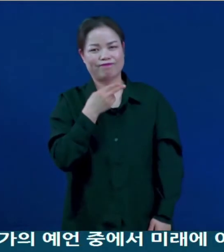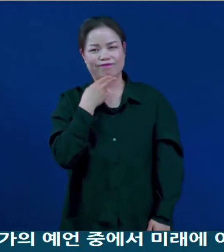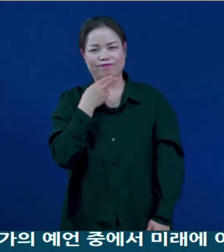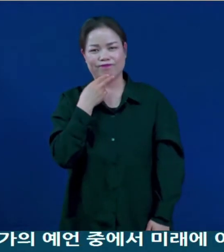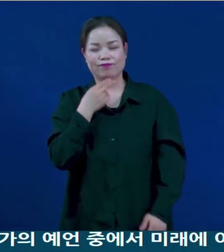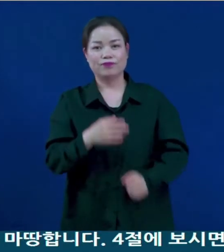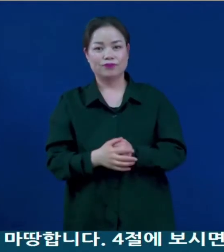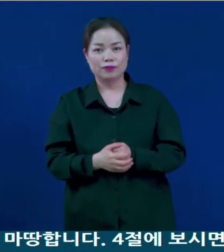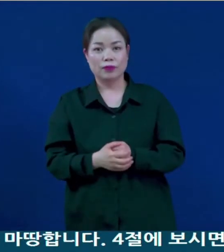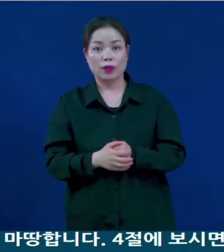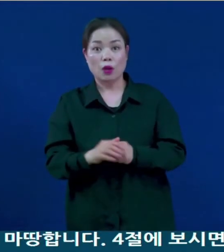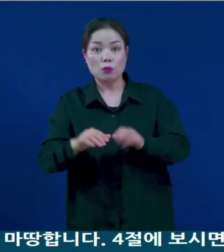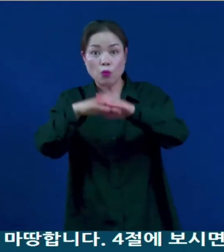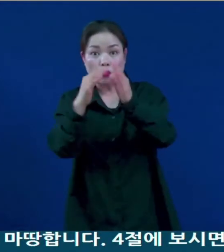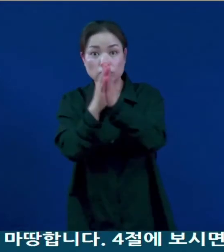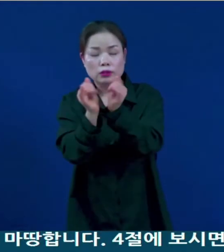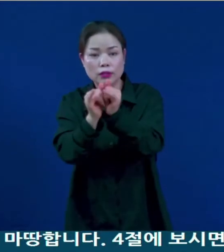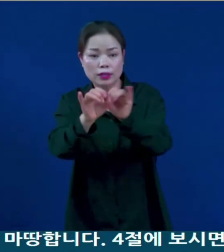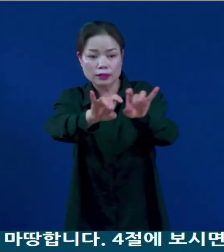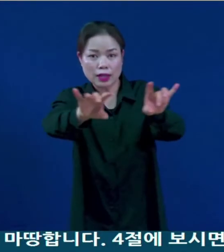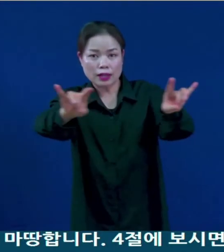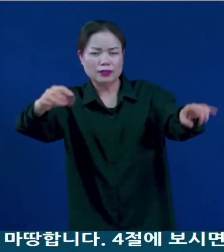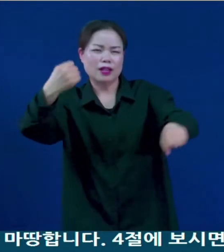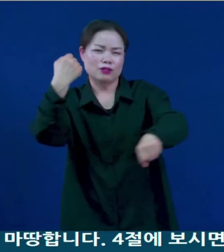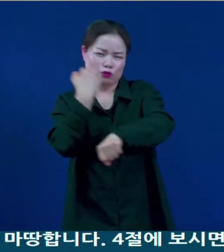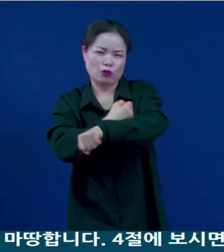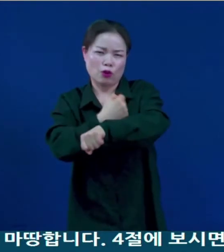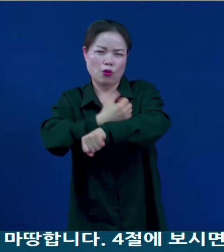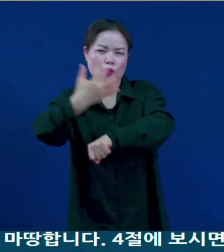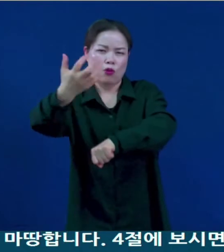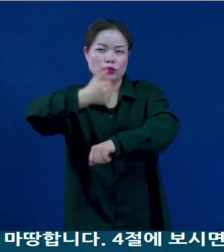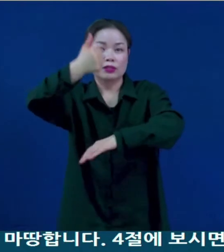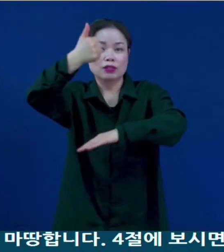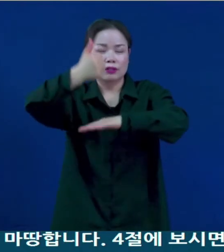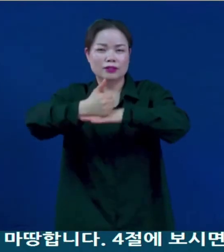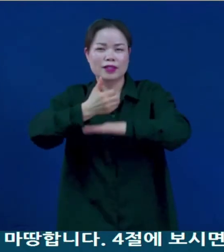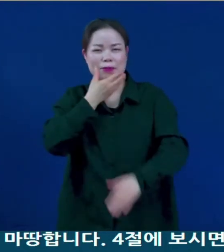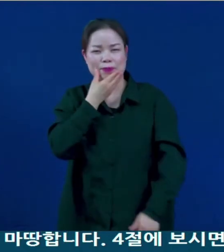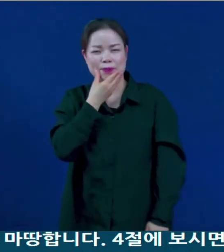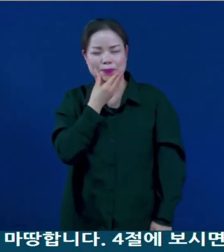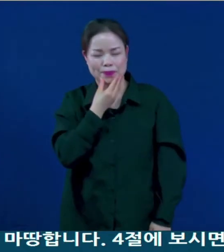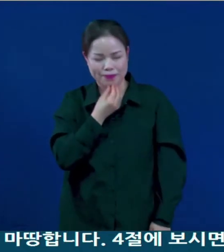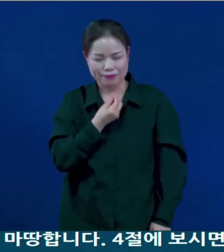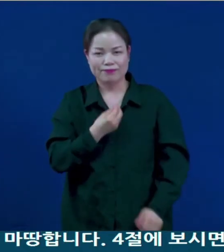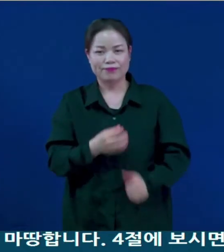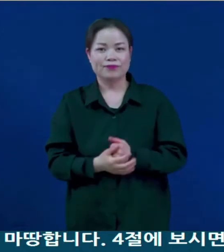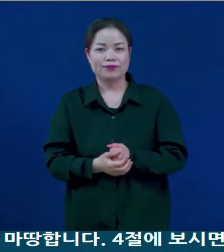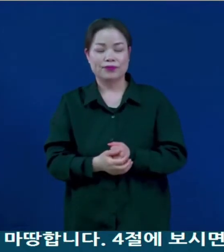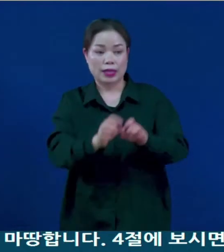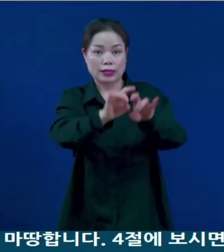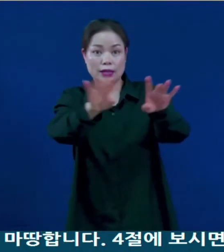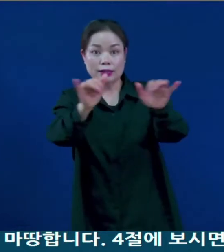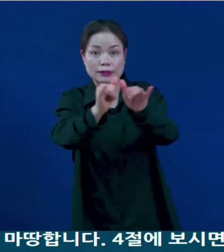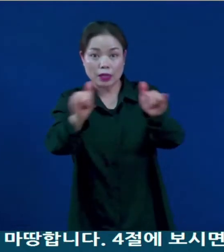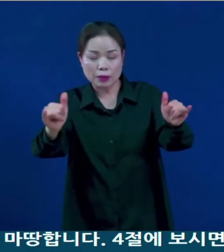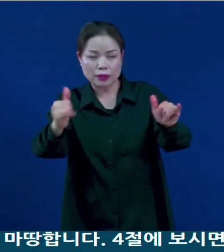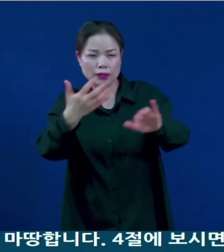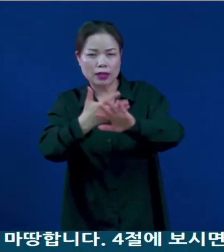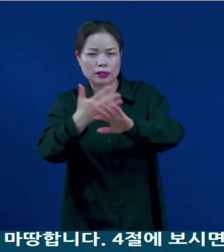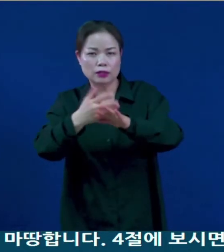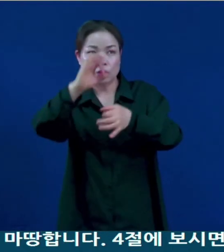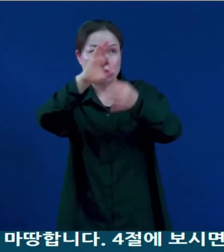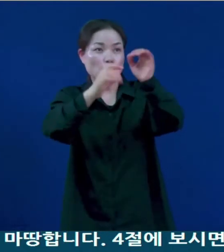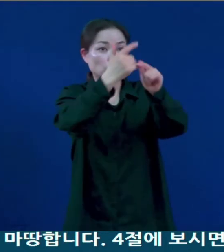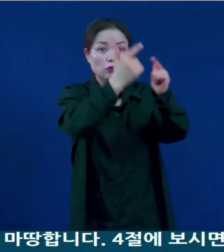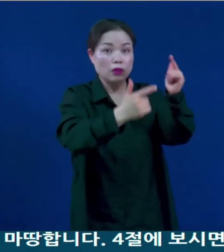것입니다. 모든 사람이 각자 수고해서 얻은 결과로 행복할 것입니다. 각 사람이 다른 사람의